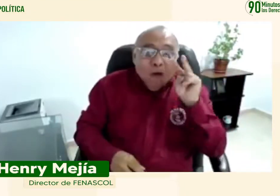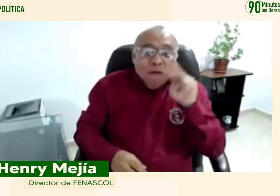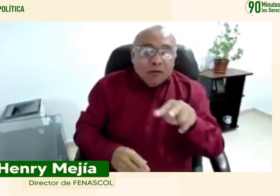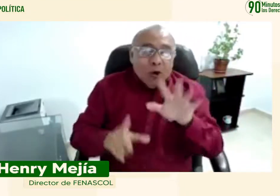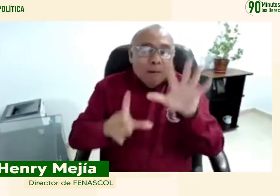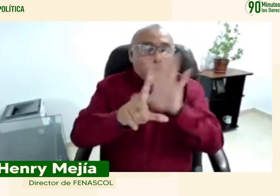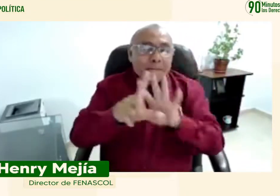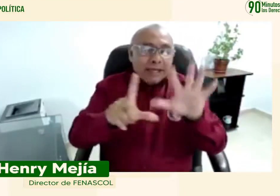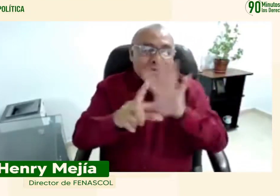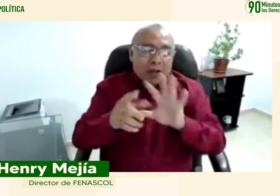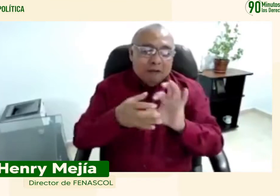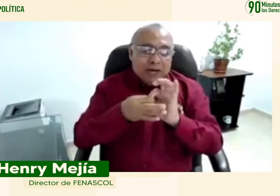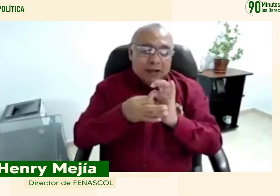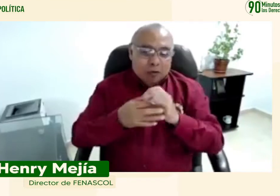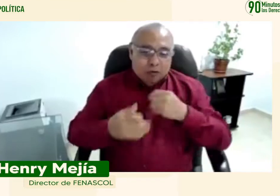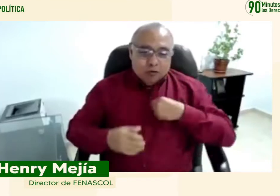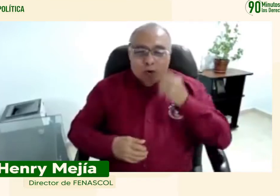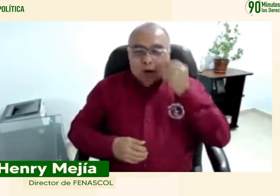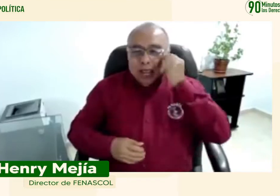algún candidato político y demás